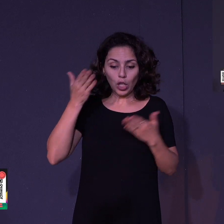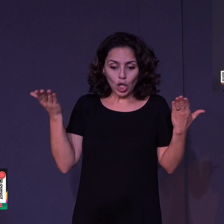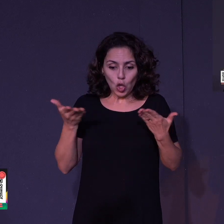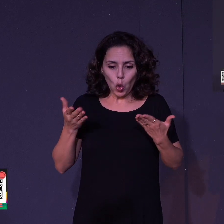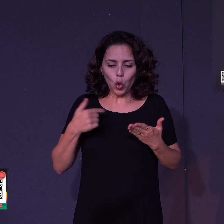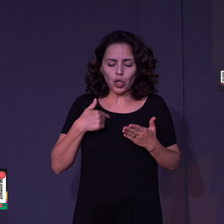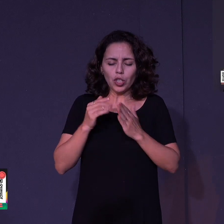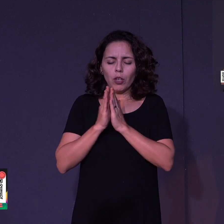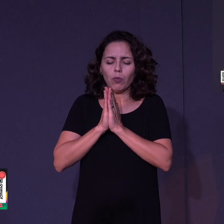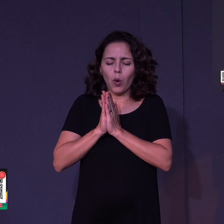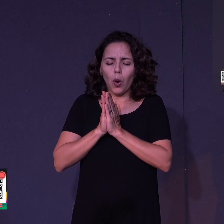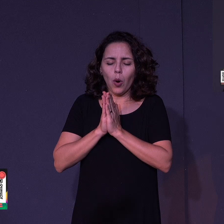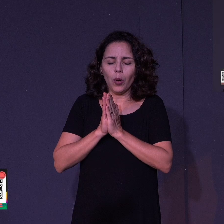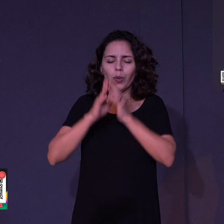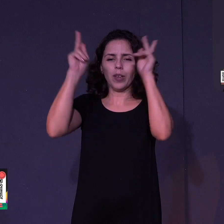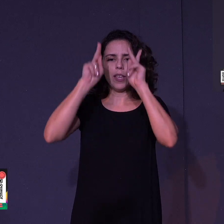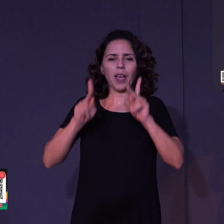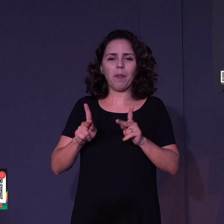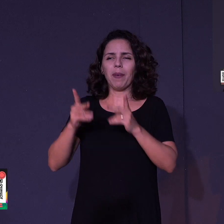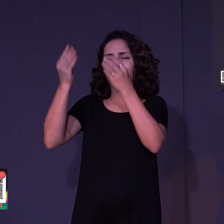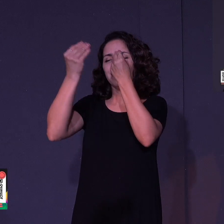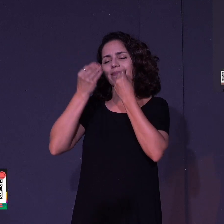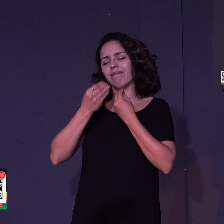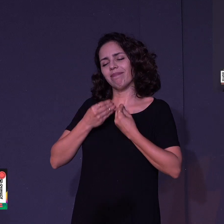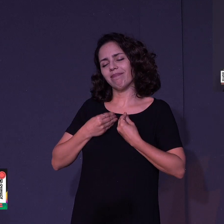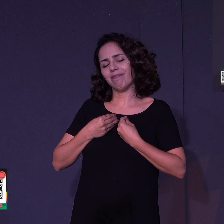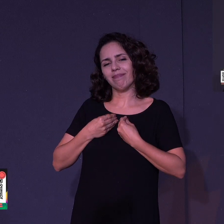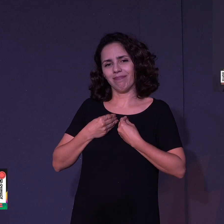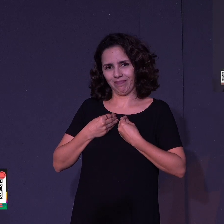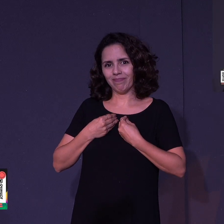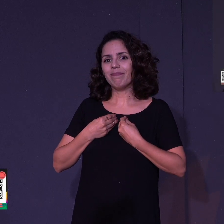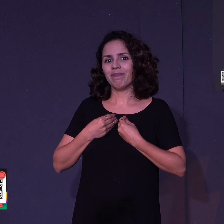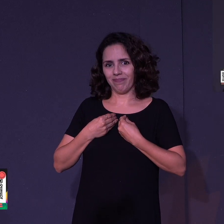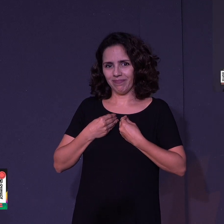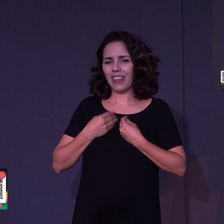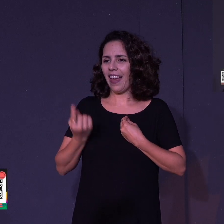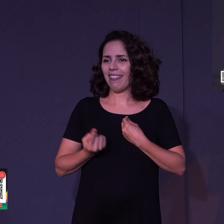paz que excede todo entendimento. Ore ao Senhor.